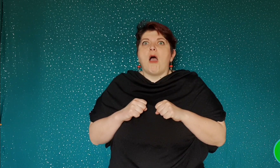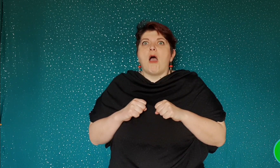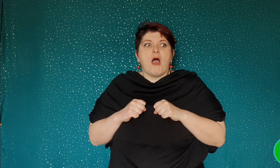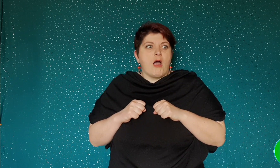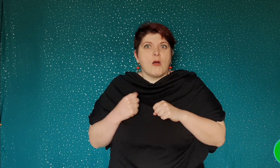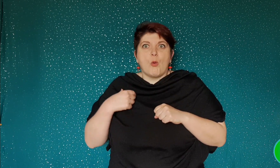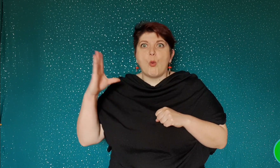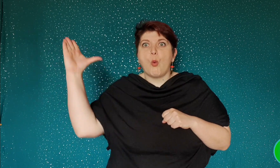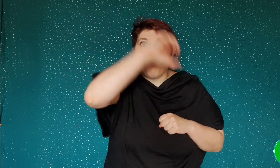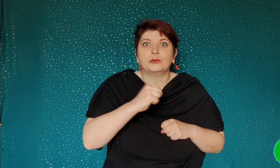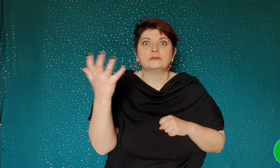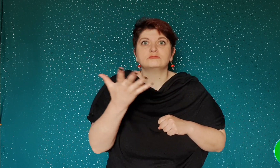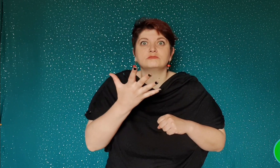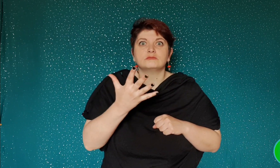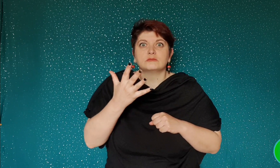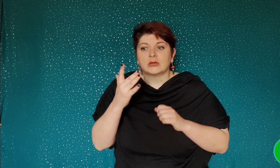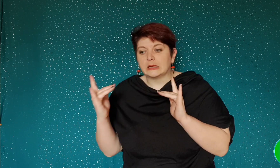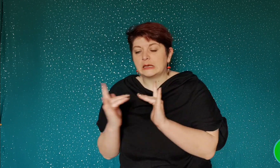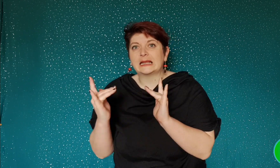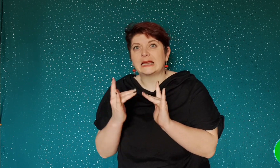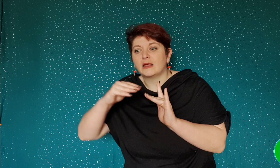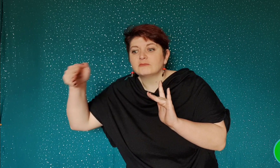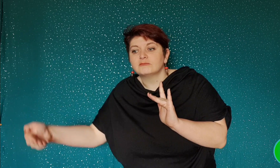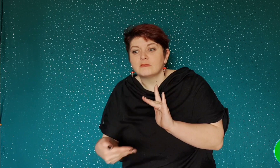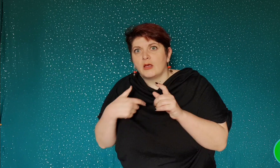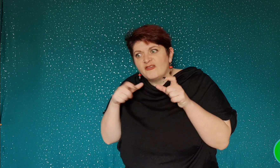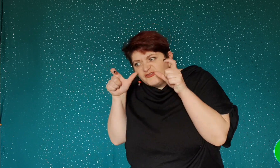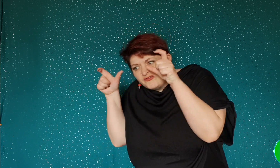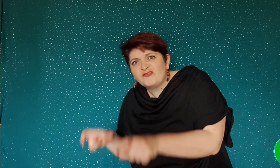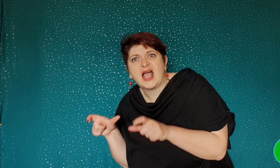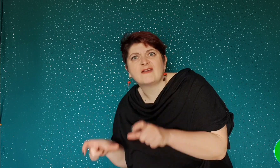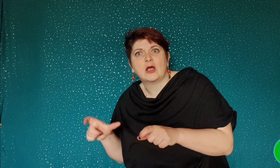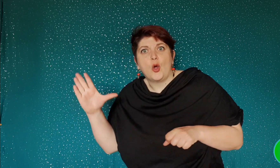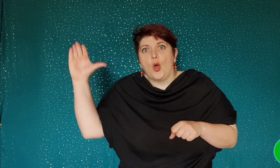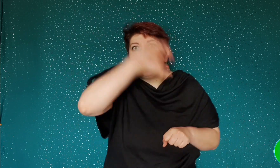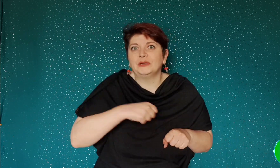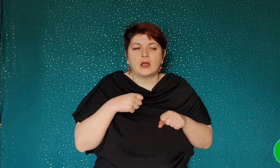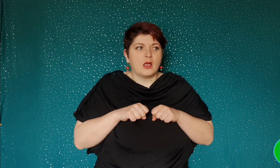je me rendis compte que j'avais oublié de regarder sous le lit.